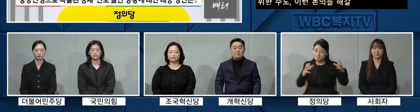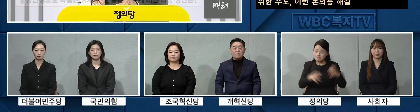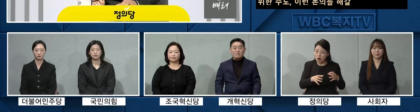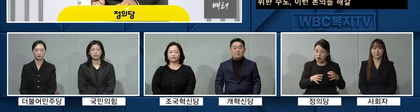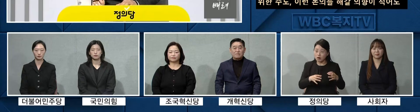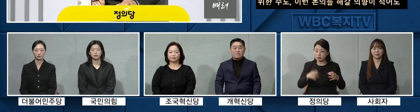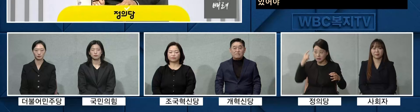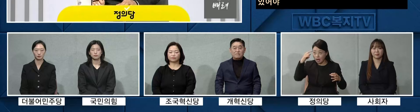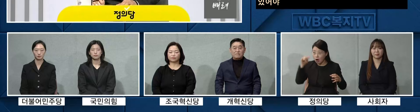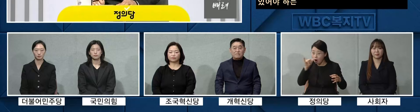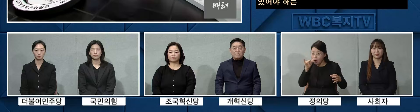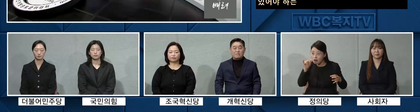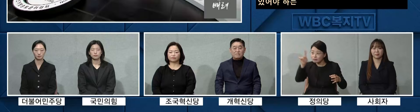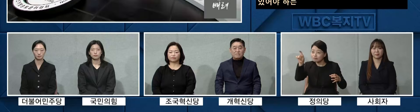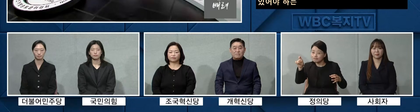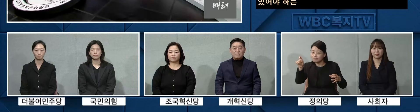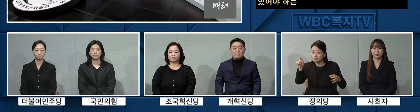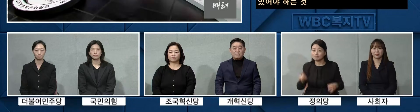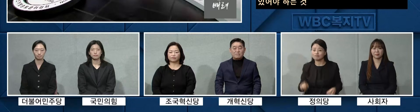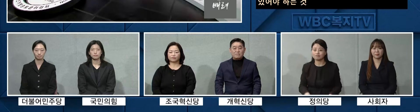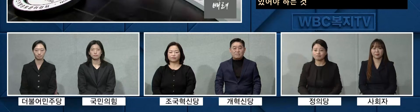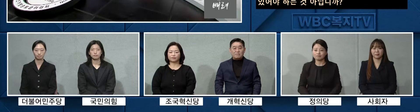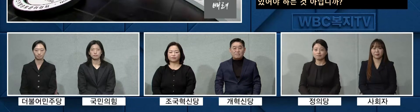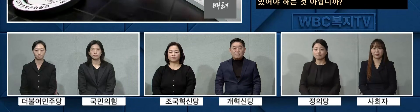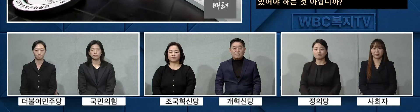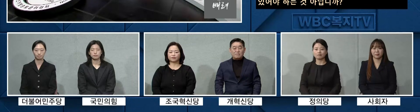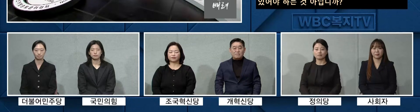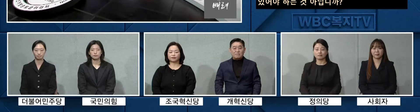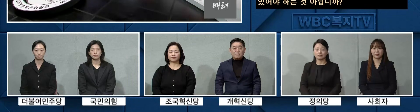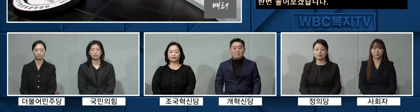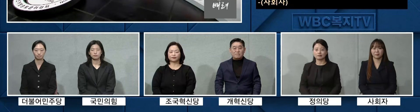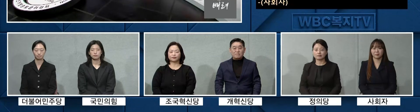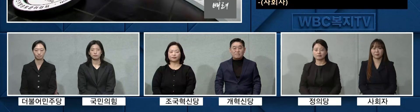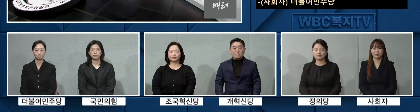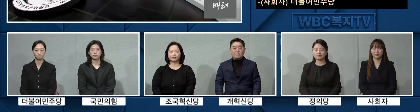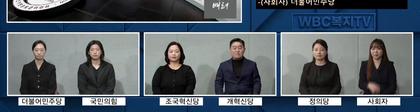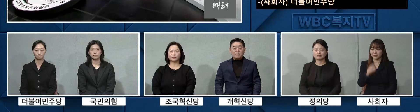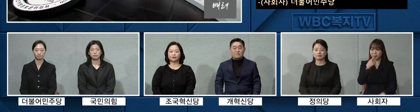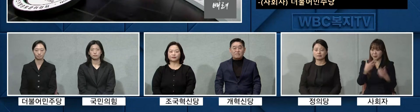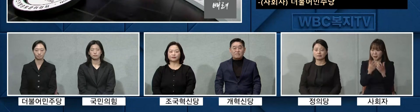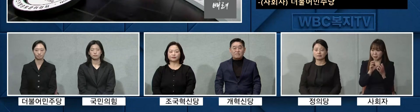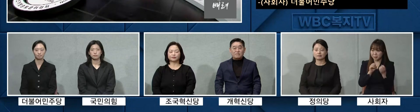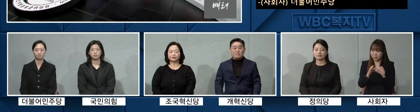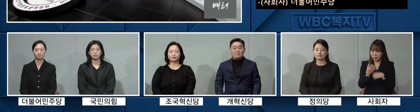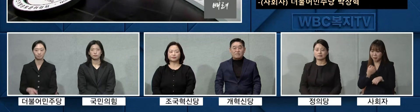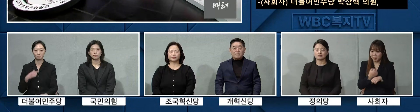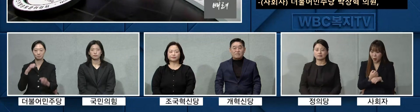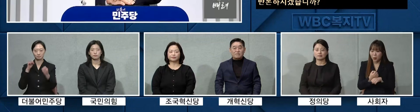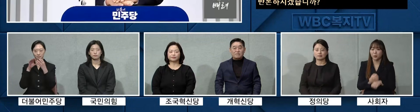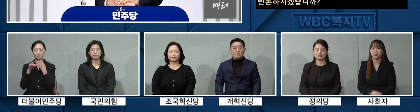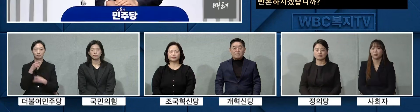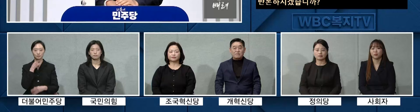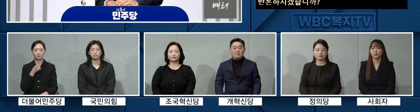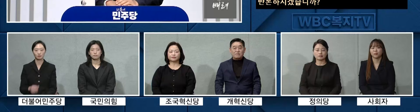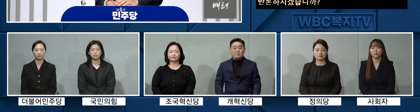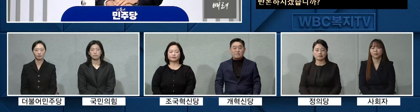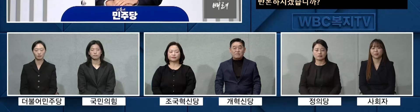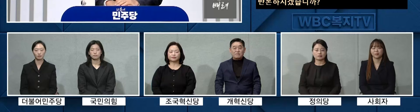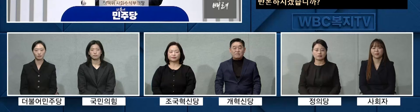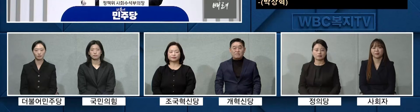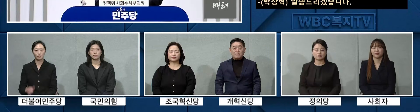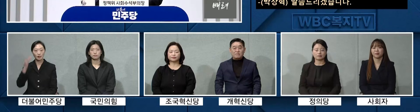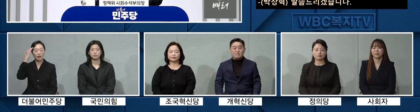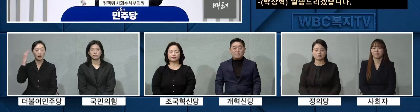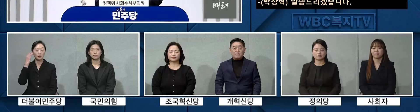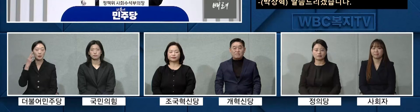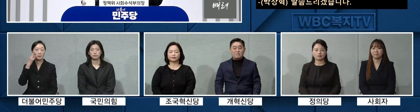아닙니까? 예, 한번 물어보겠습니다. 예, 더불어민주당 박상혁 의원 반론하시겠습니까? 예, 말씀드리겠습니다. 먼저